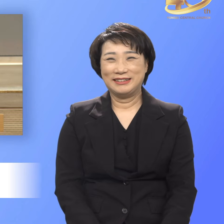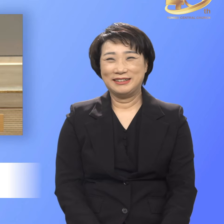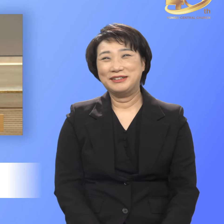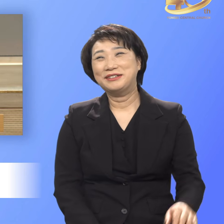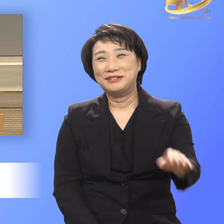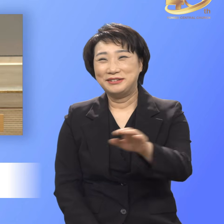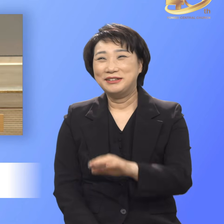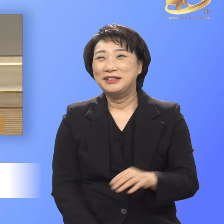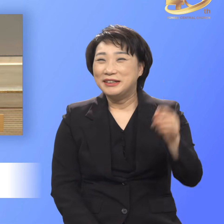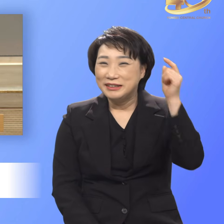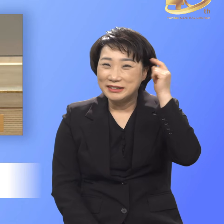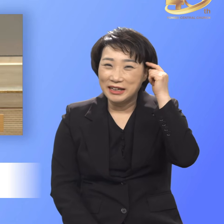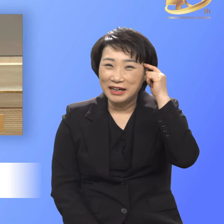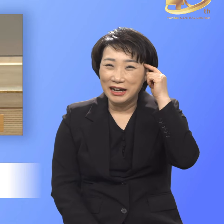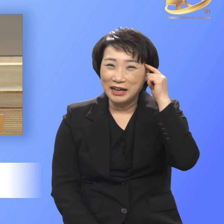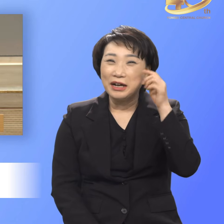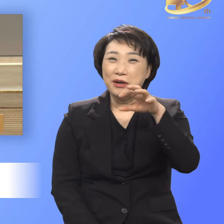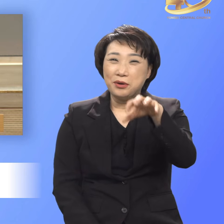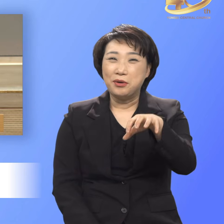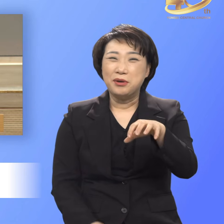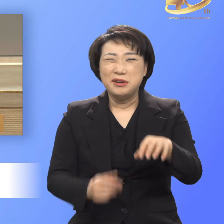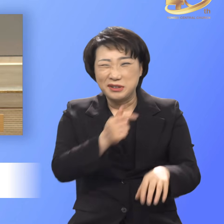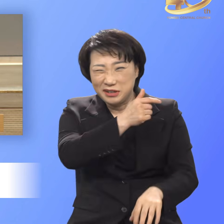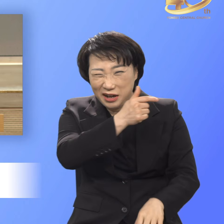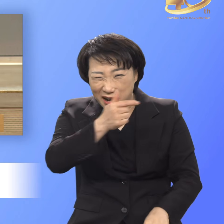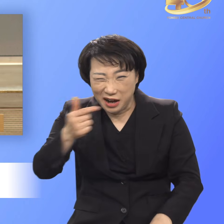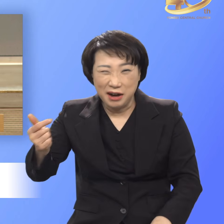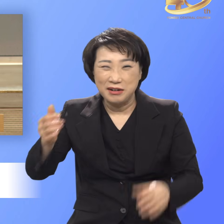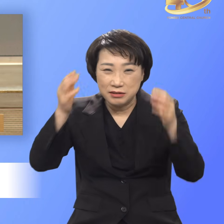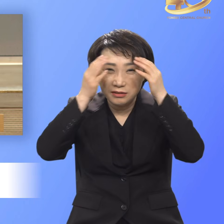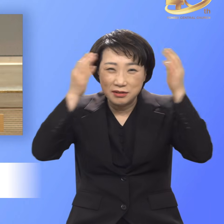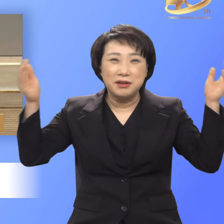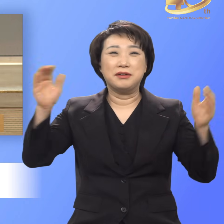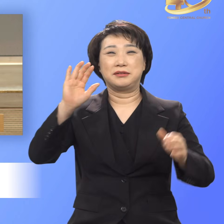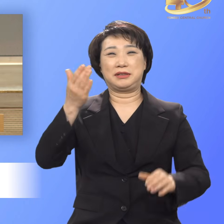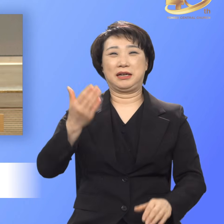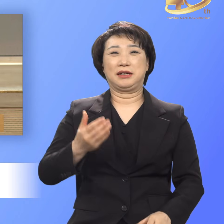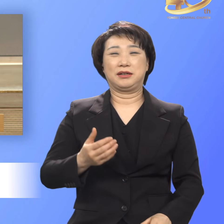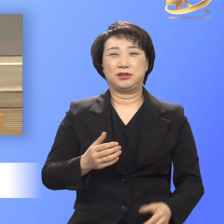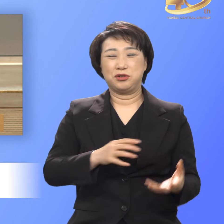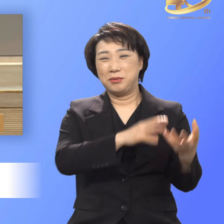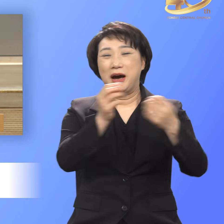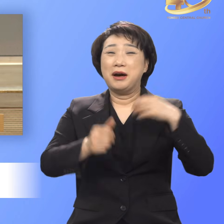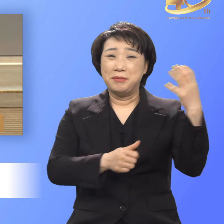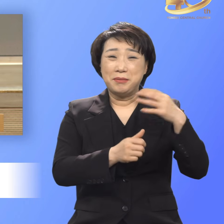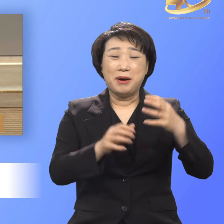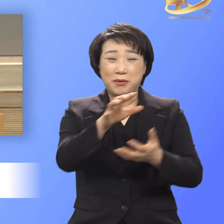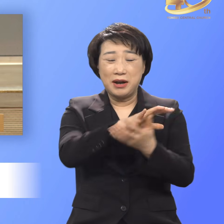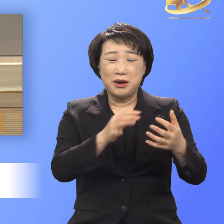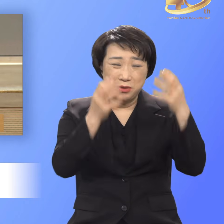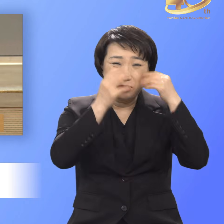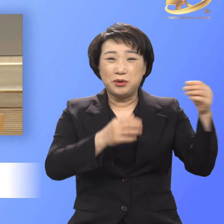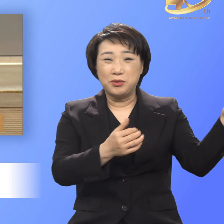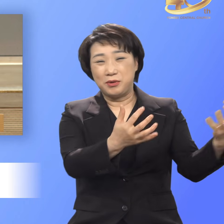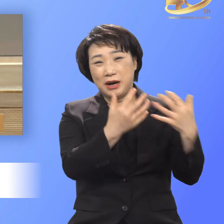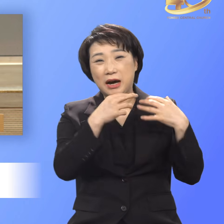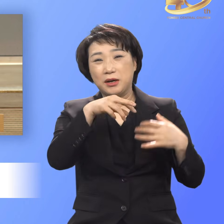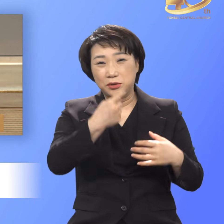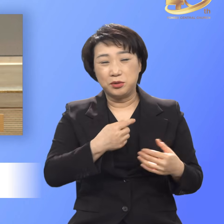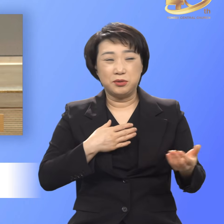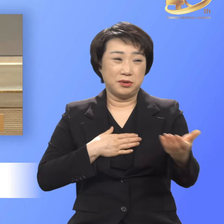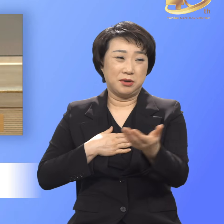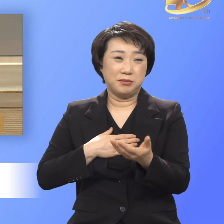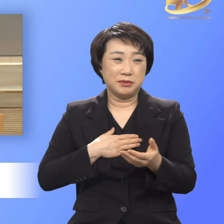우리는 생각이라는 공간이 얼마나 넓어야 되냐? 수없는 핍박과 환난이 고통에 대게 다